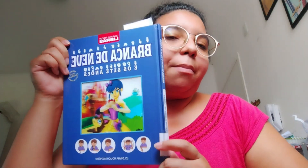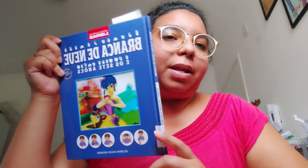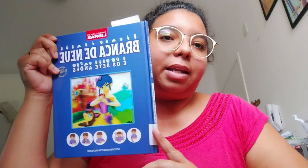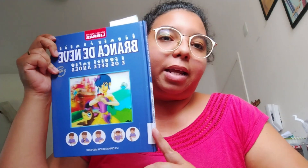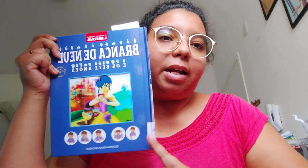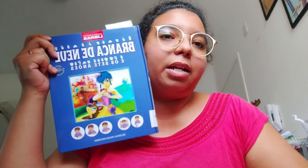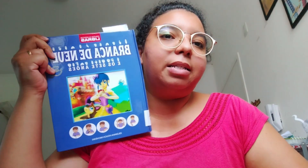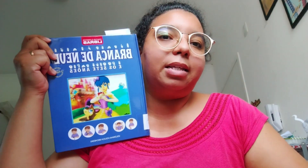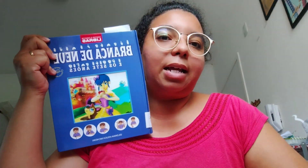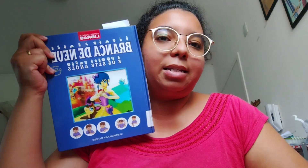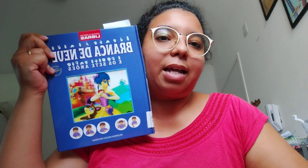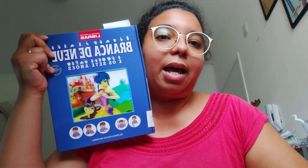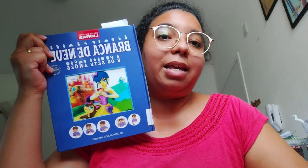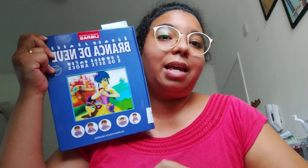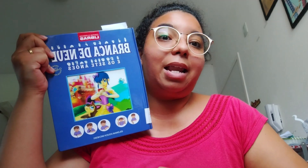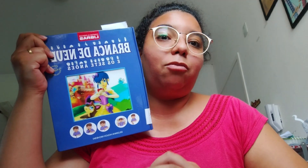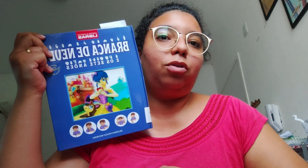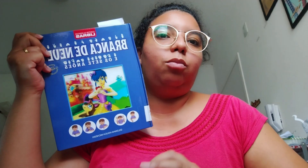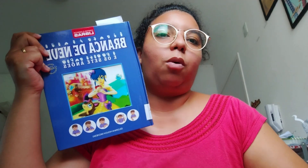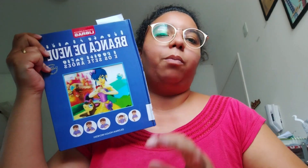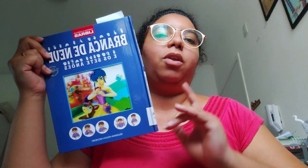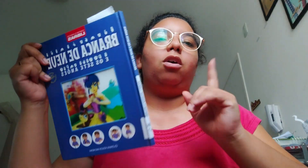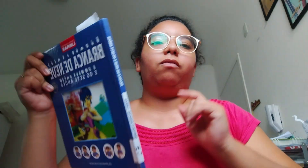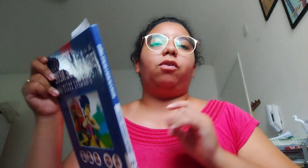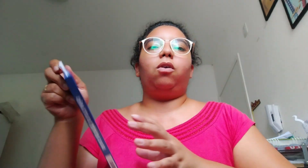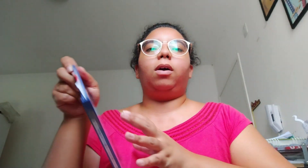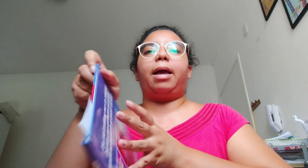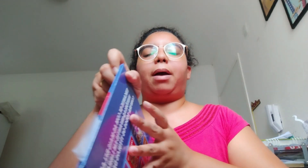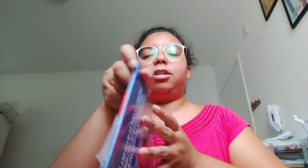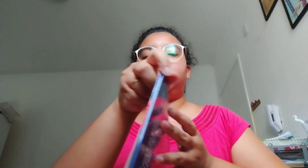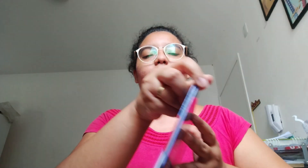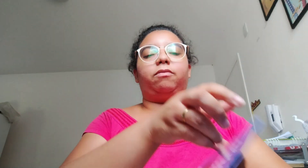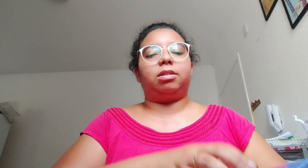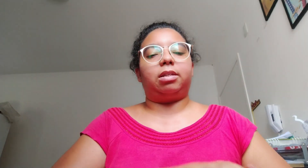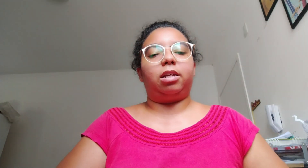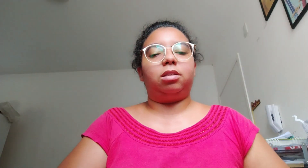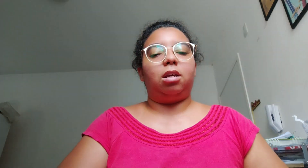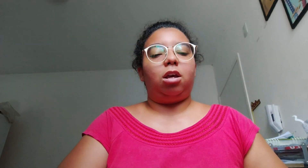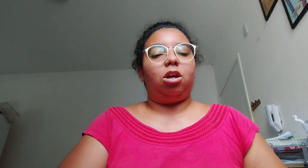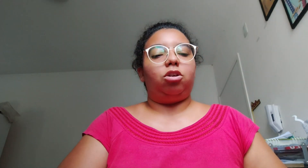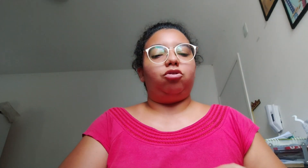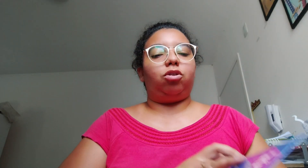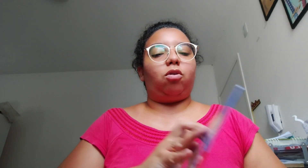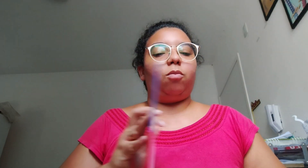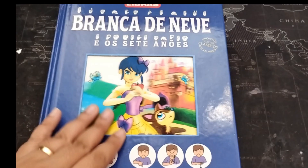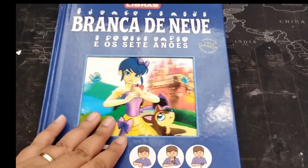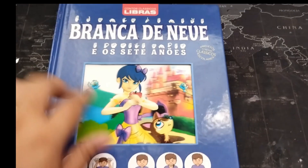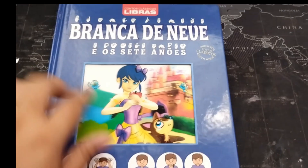aprender e sinalizar. E ele é muito bom. Vou colocar imagens para vocês de como